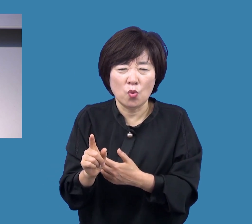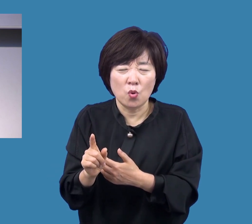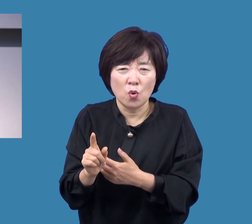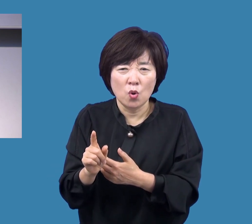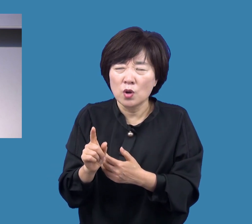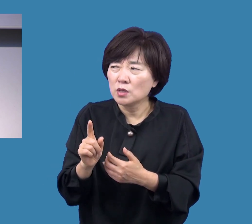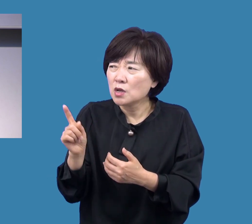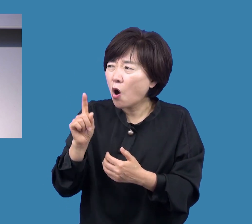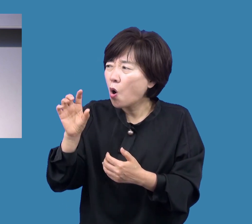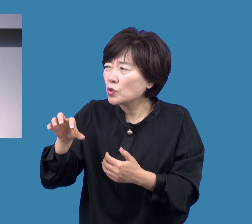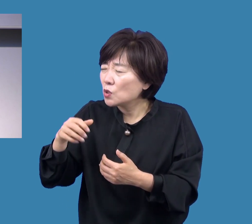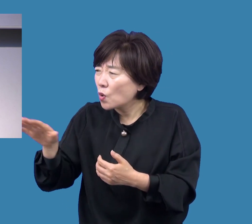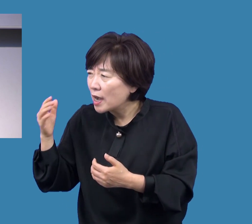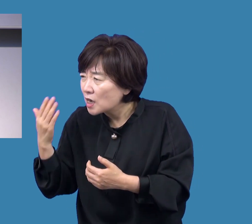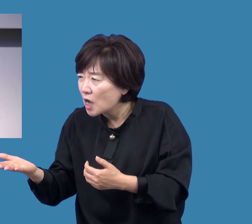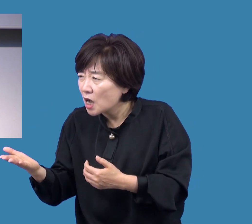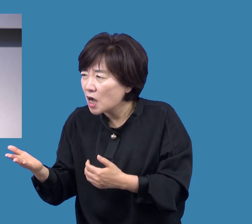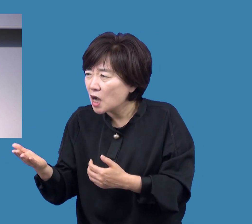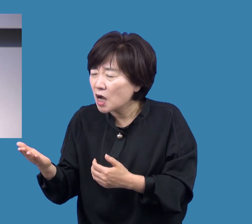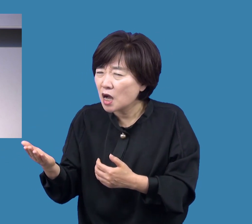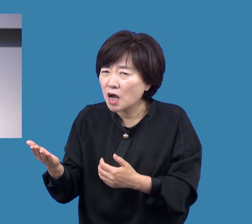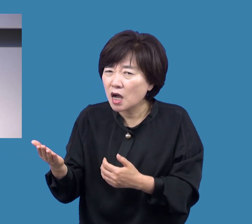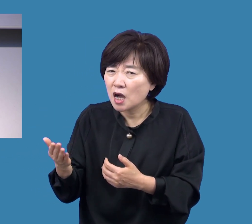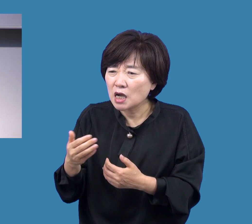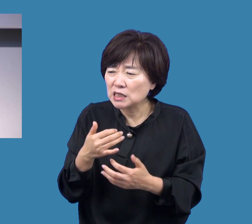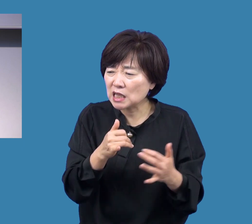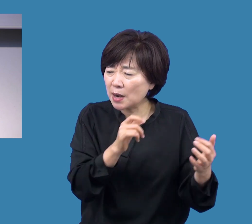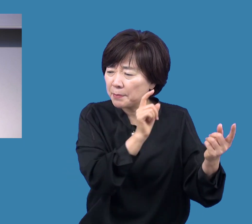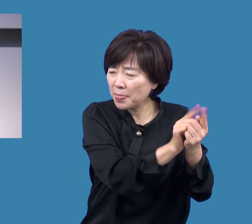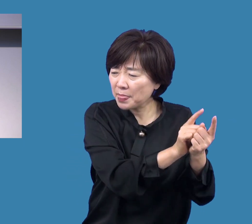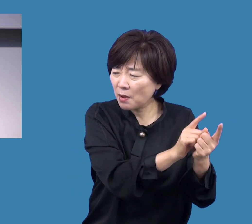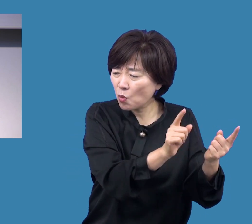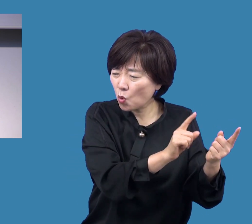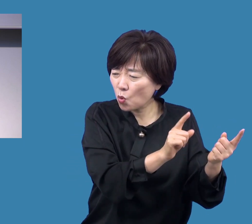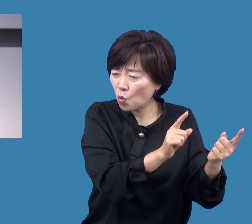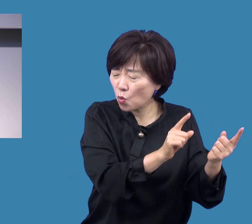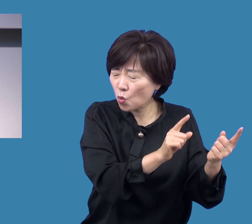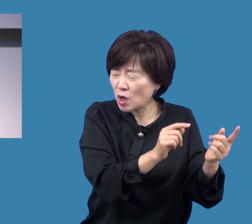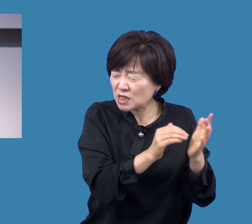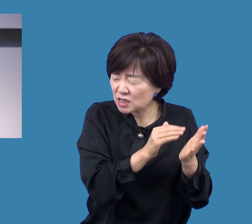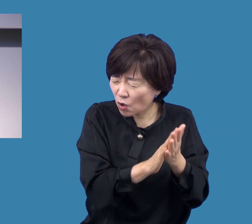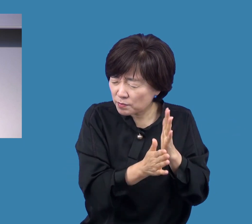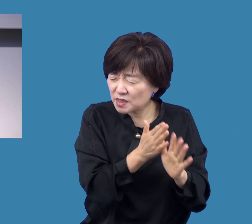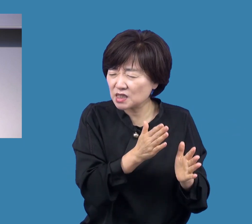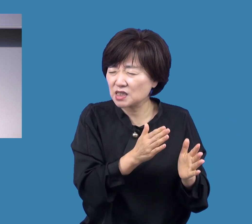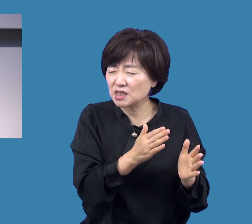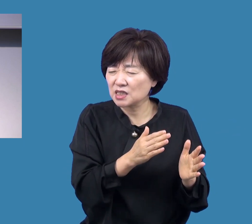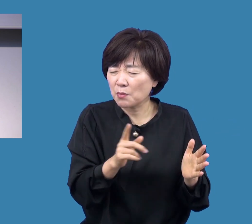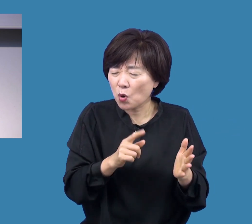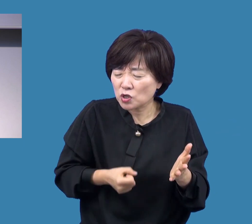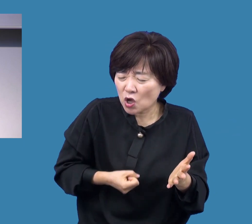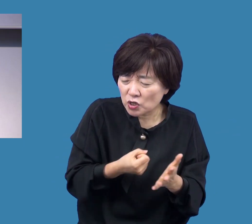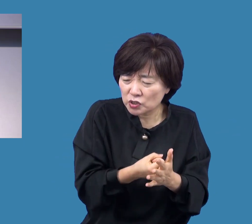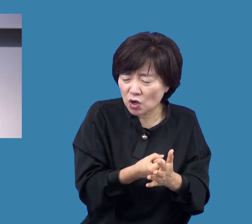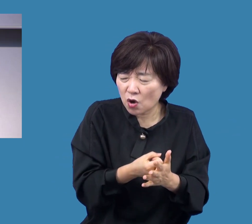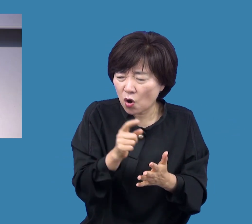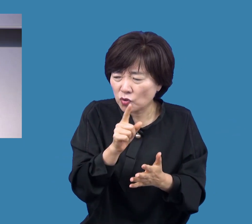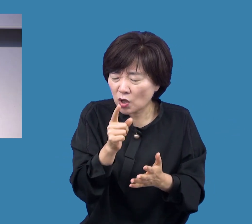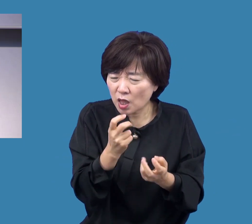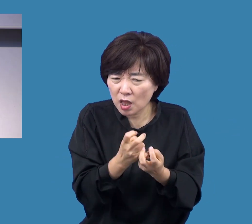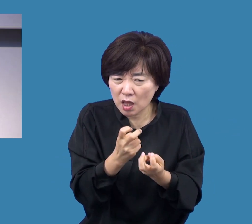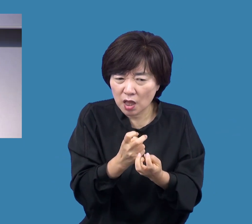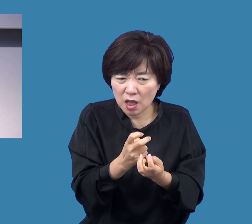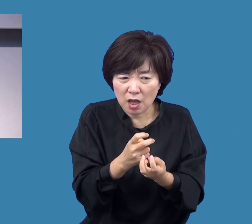그 다음은 어디로 가야 되지? 그러니까 이 사람을 만나서 뭘 해야 되지? 제가 끊임없이 뭔가를 결정해야 되는 상황으로 하나님이